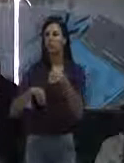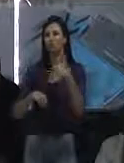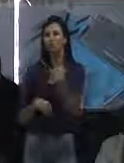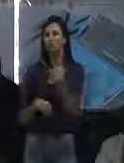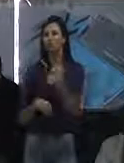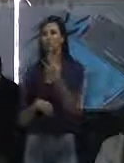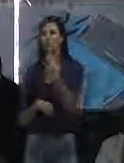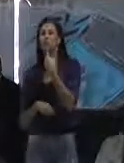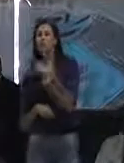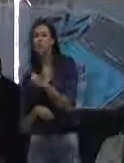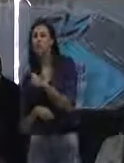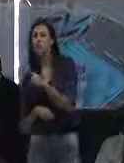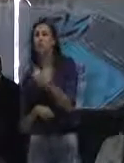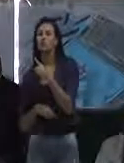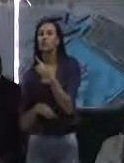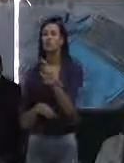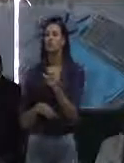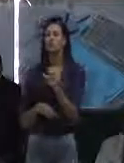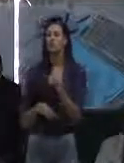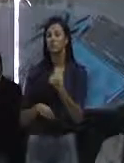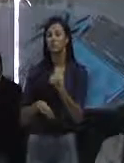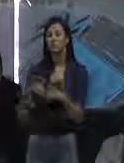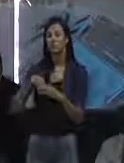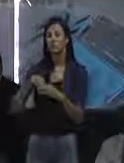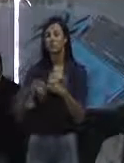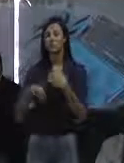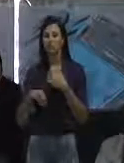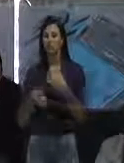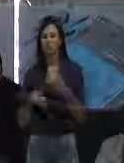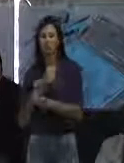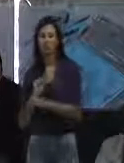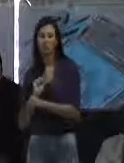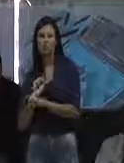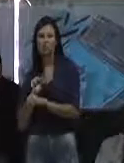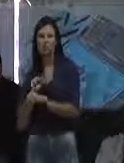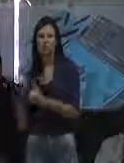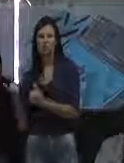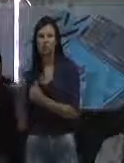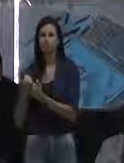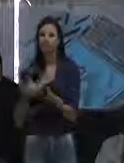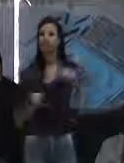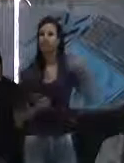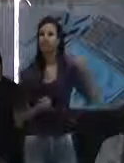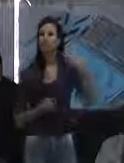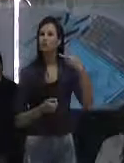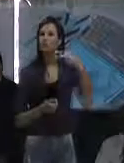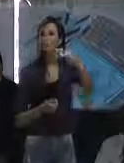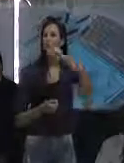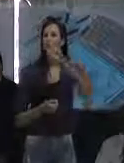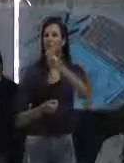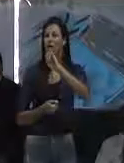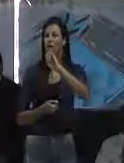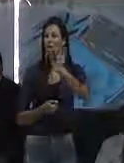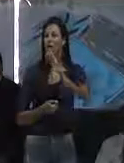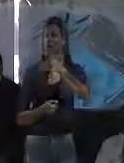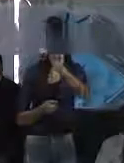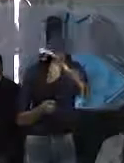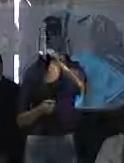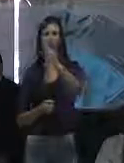1.486 votos no ano de 2004. Fiquei suplente de vereador da vereadora Maria de Lourdes naquela